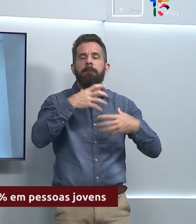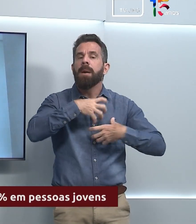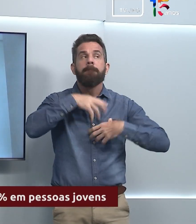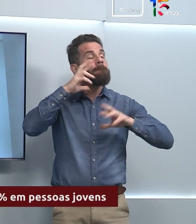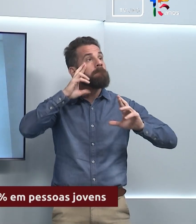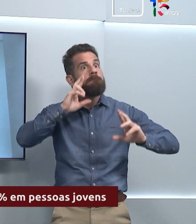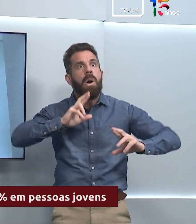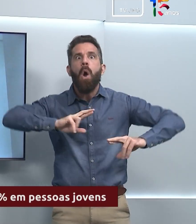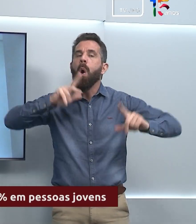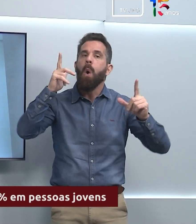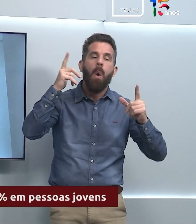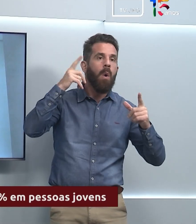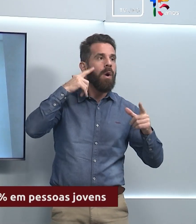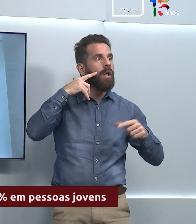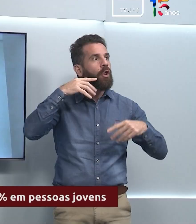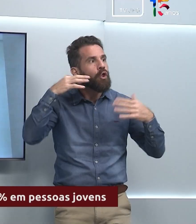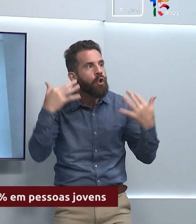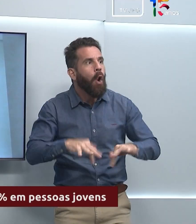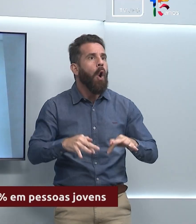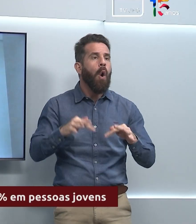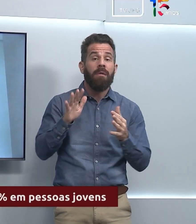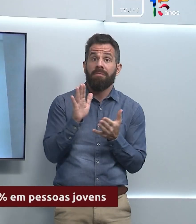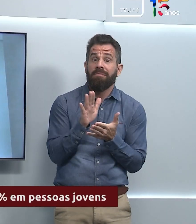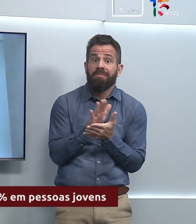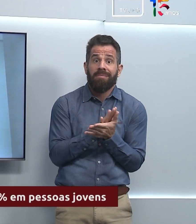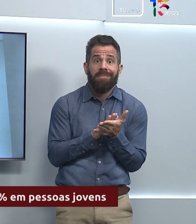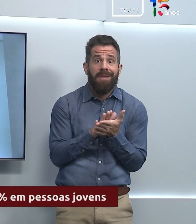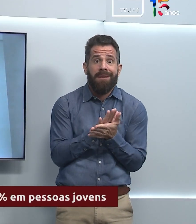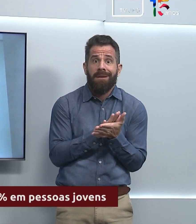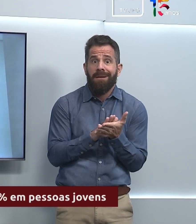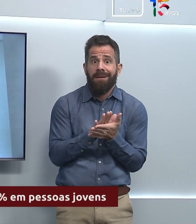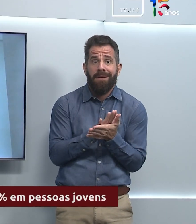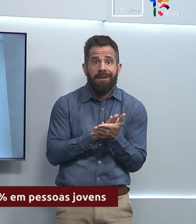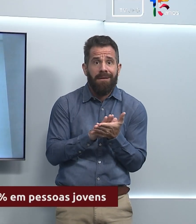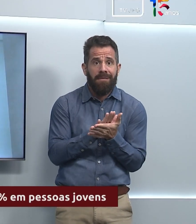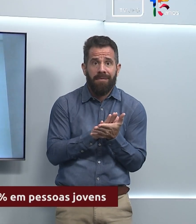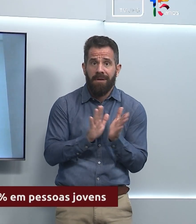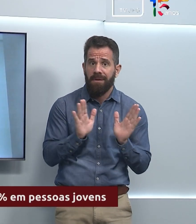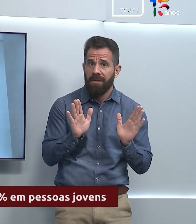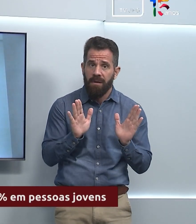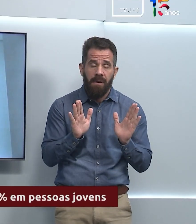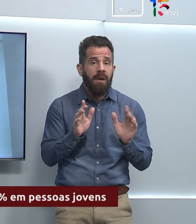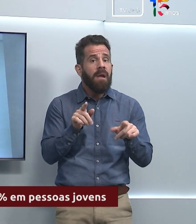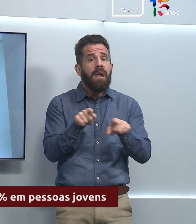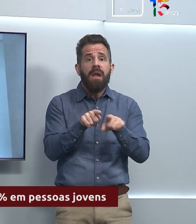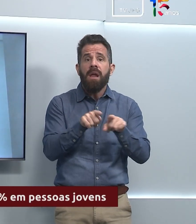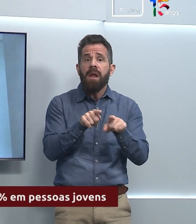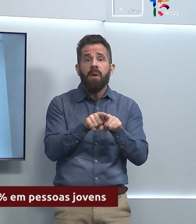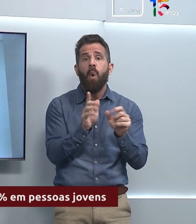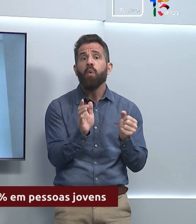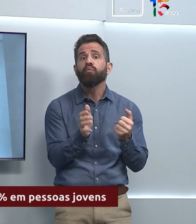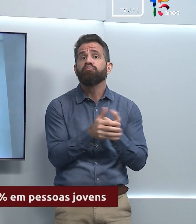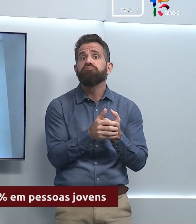pressão alta, às vezes, ela não dá sintomas. Então, ela pode ser silenciosa e só